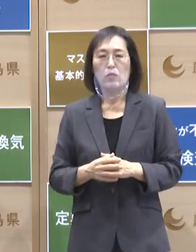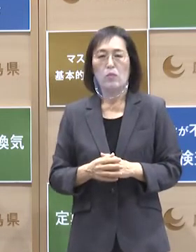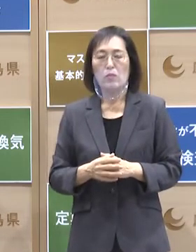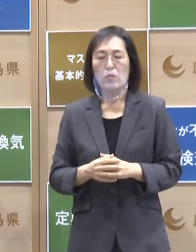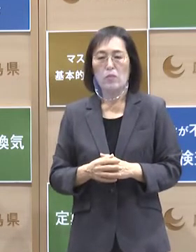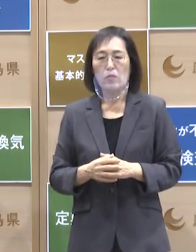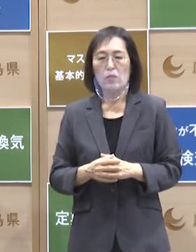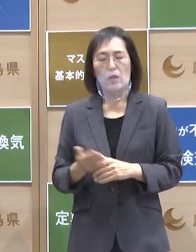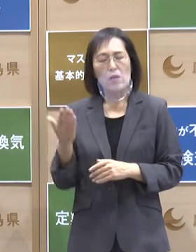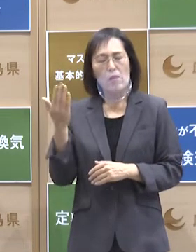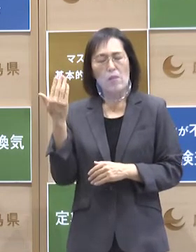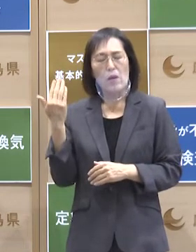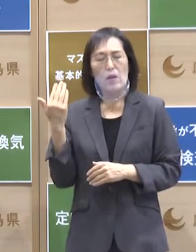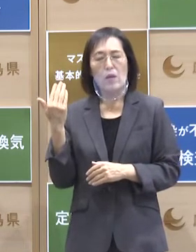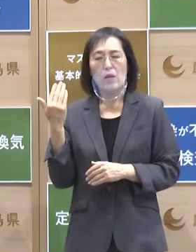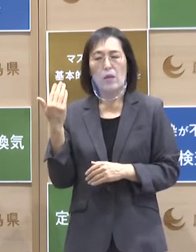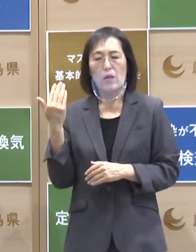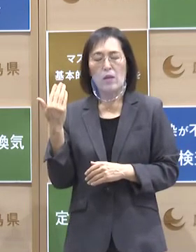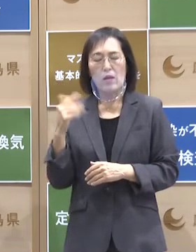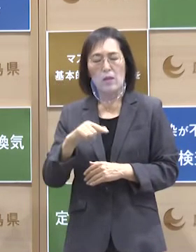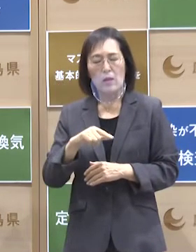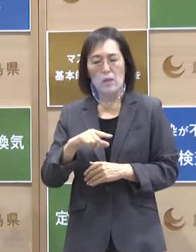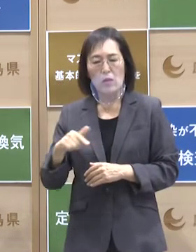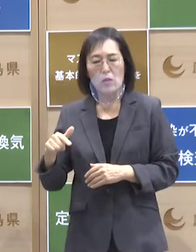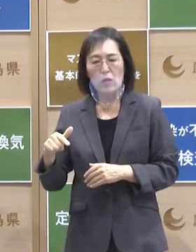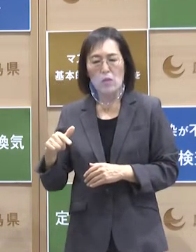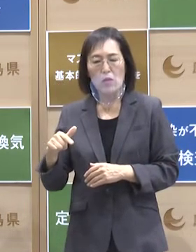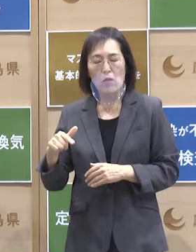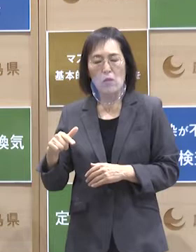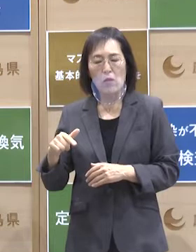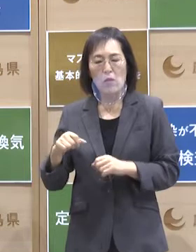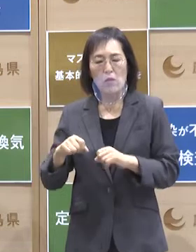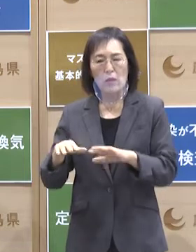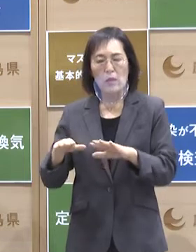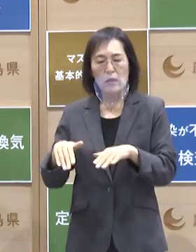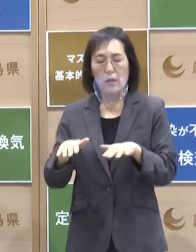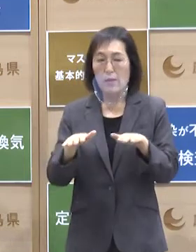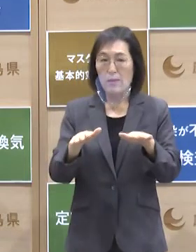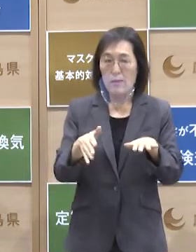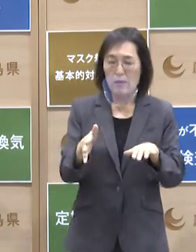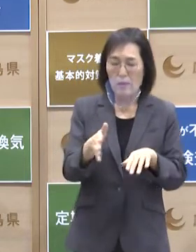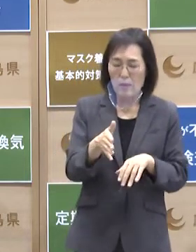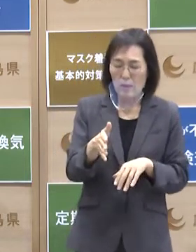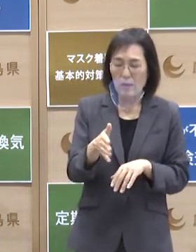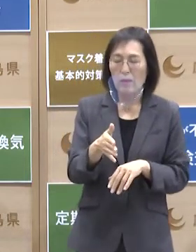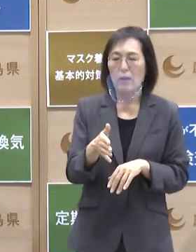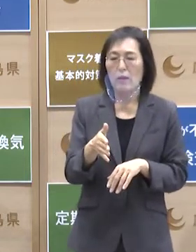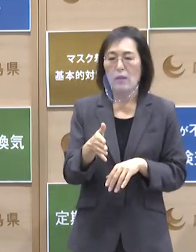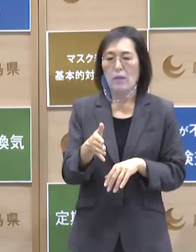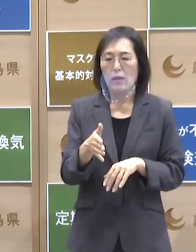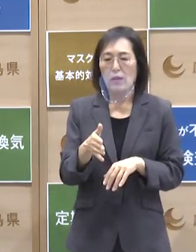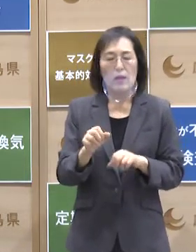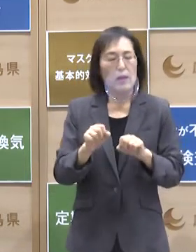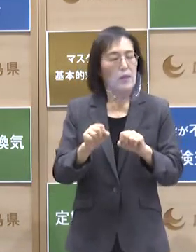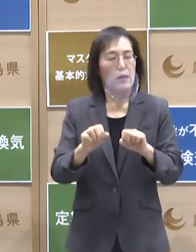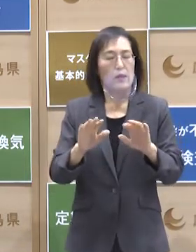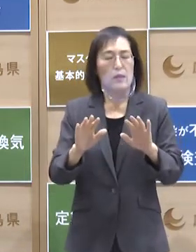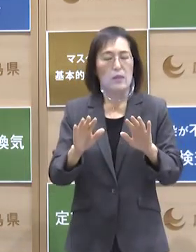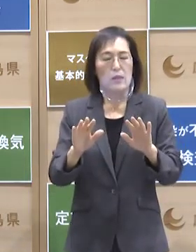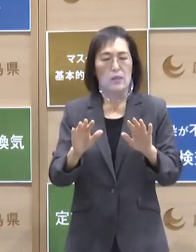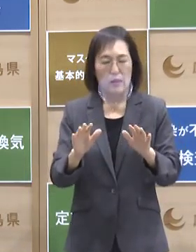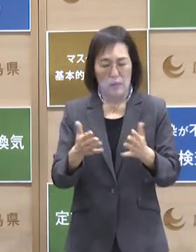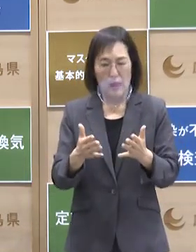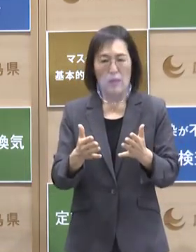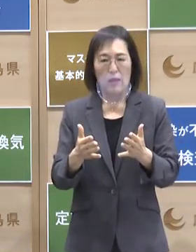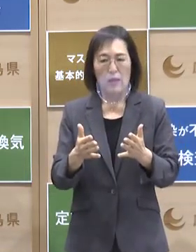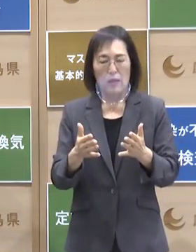これ以前もですね、ちょっといろいろやりました。まあ、ちょっと最近ですね、行われていないので、まあ、